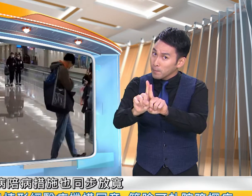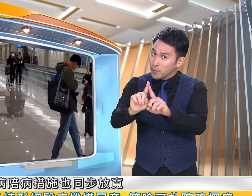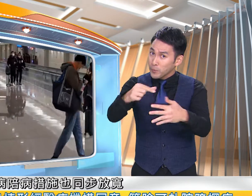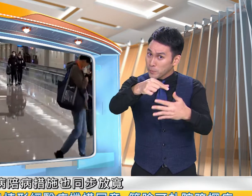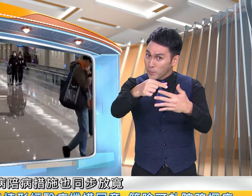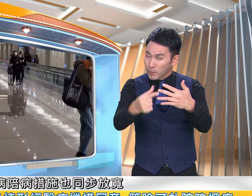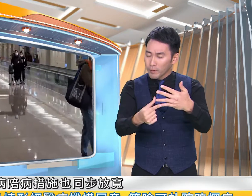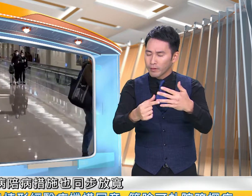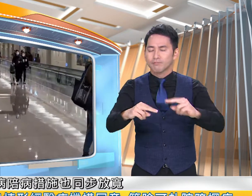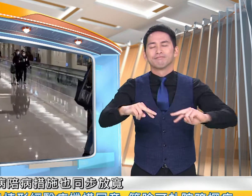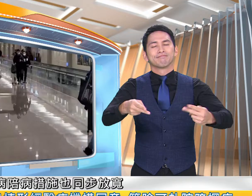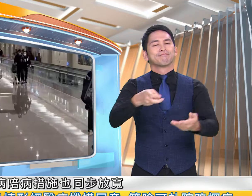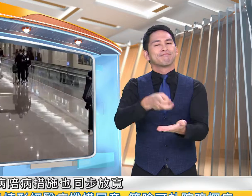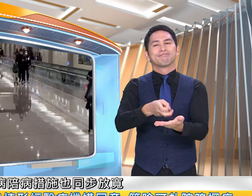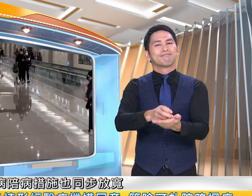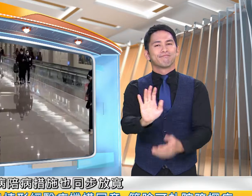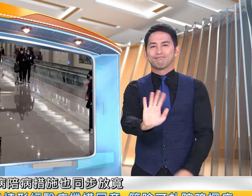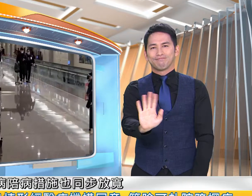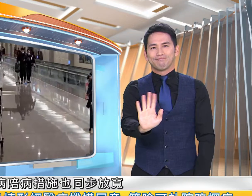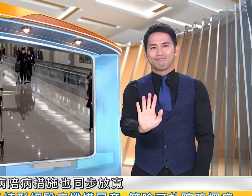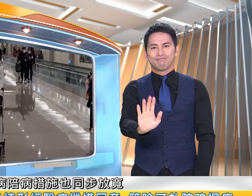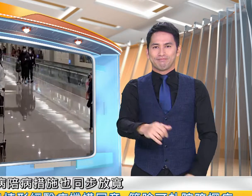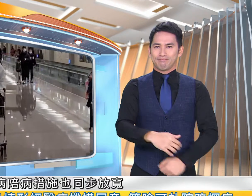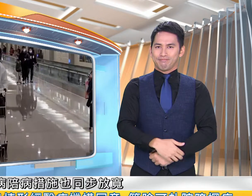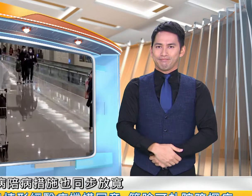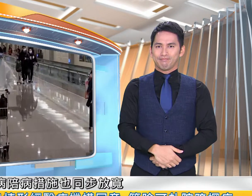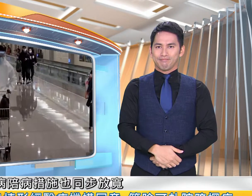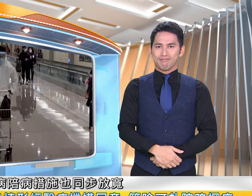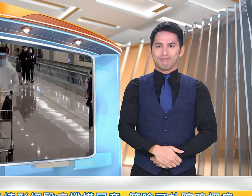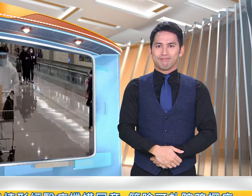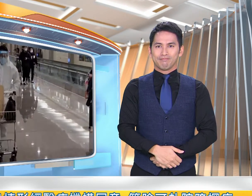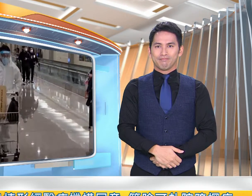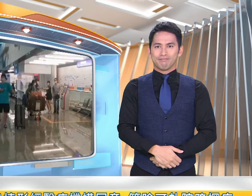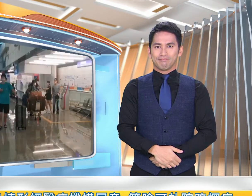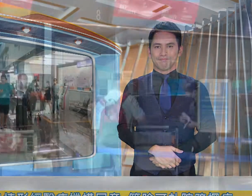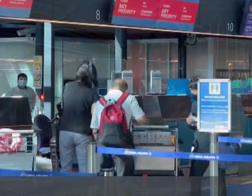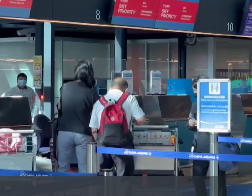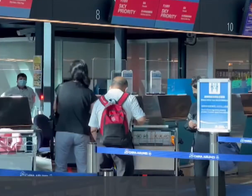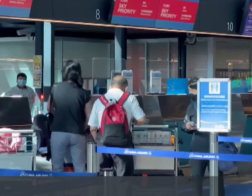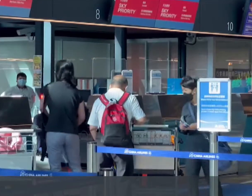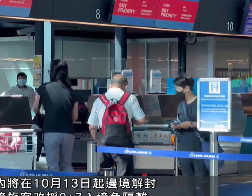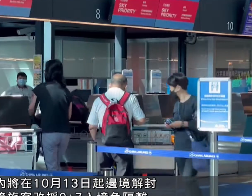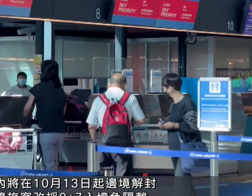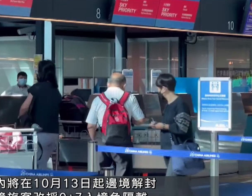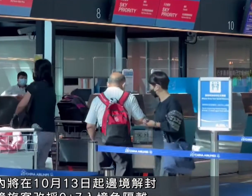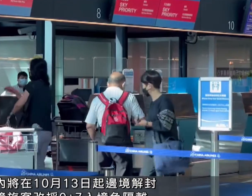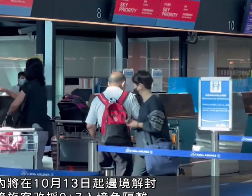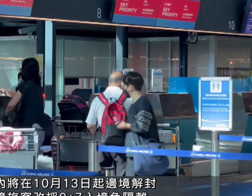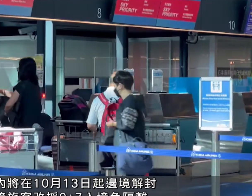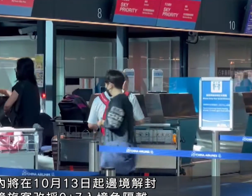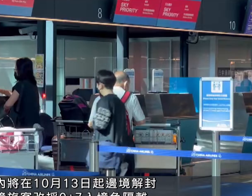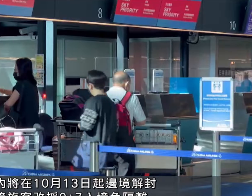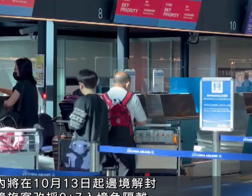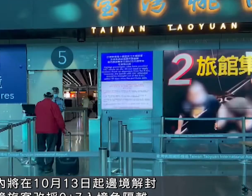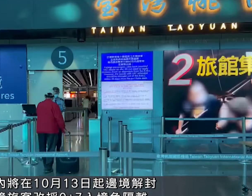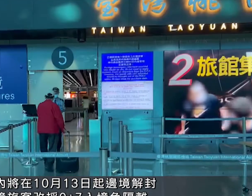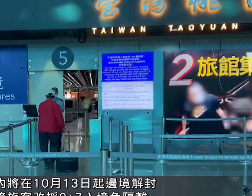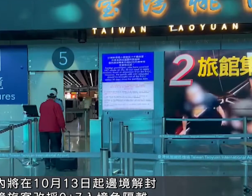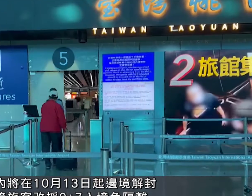措施也同步放宽。 国内将在10月13号起边境解封，入